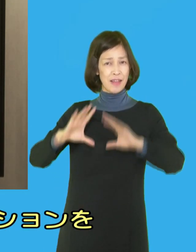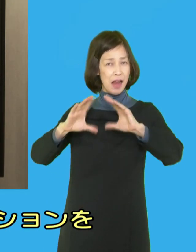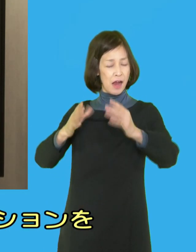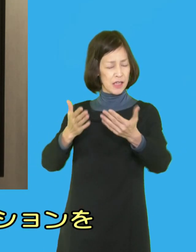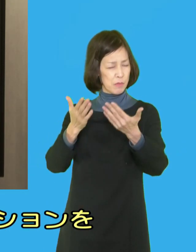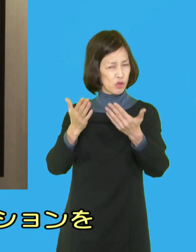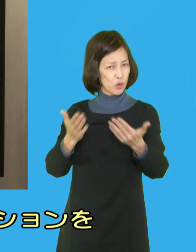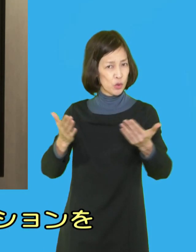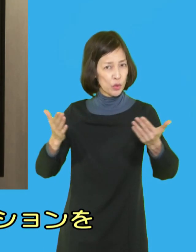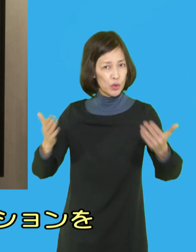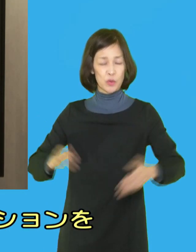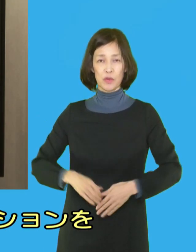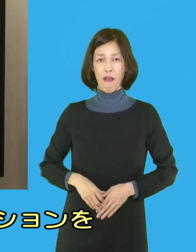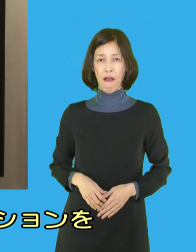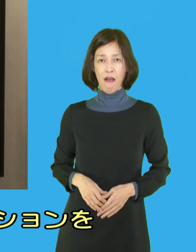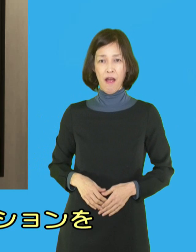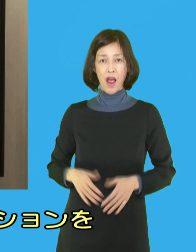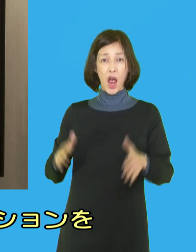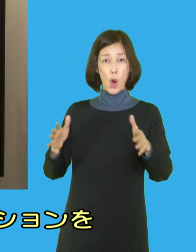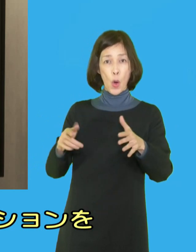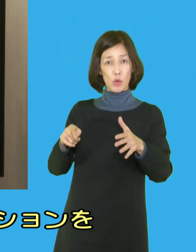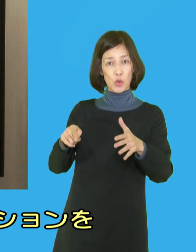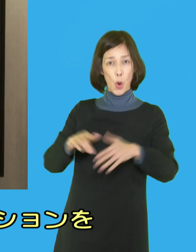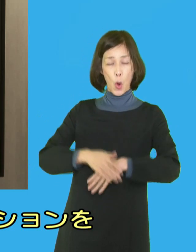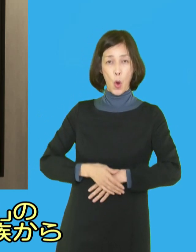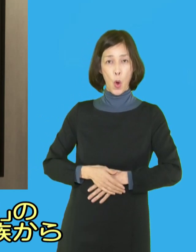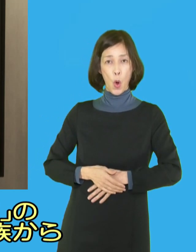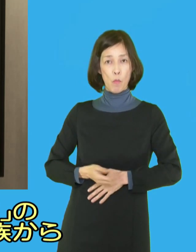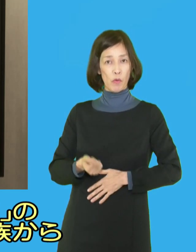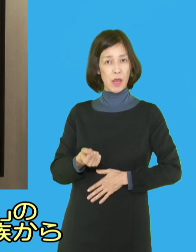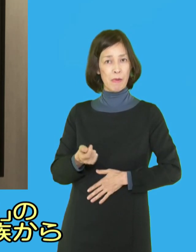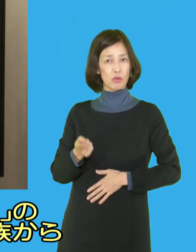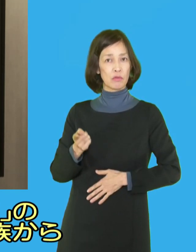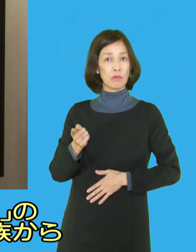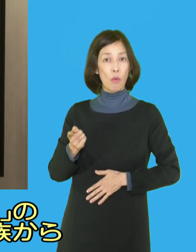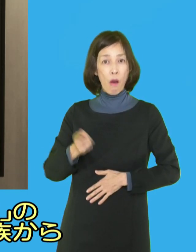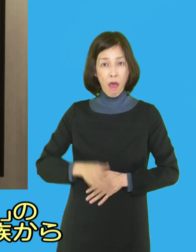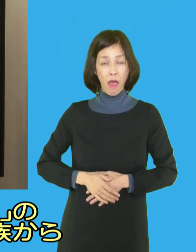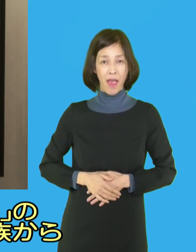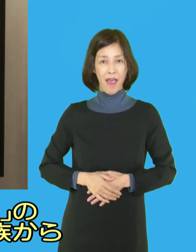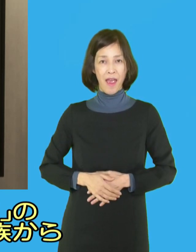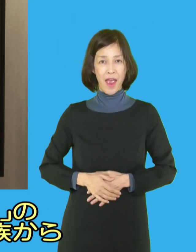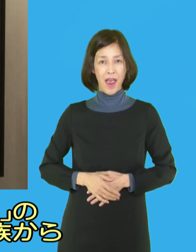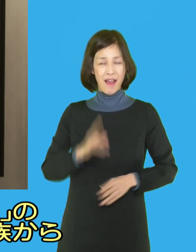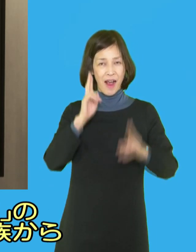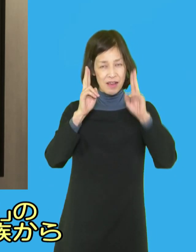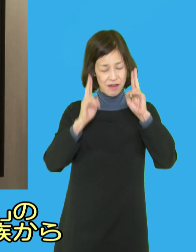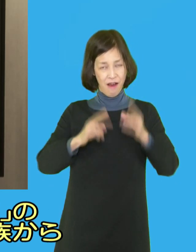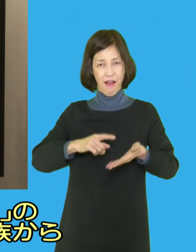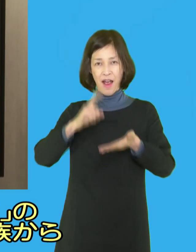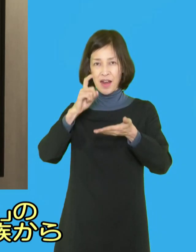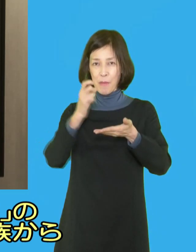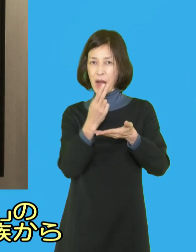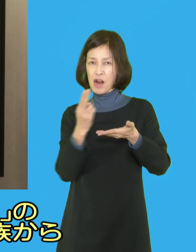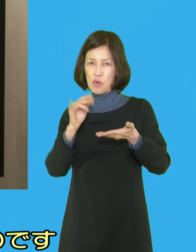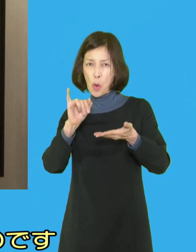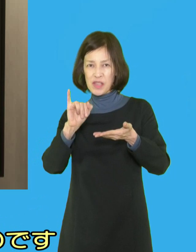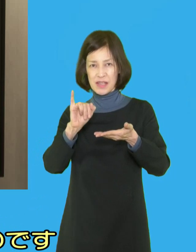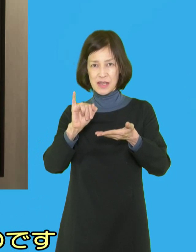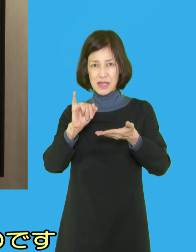有数のコレクションを堺市が保有をしております。これはカメラの土井の土井君雄さんのご遺族